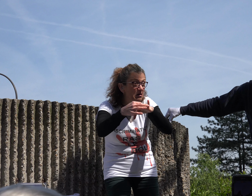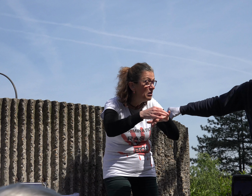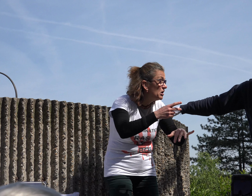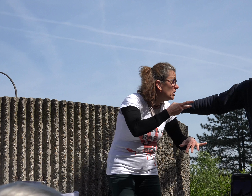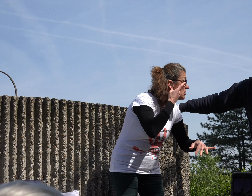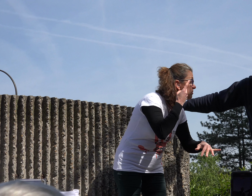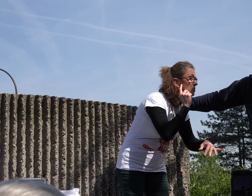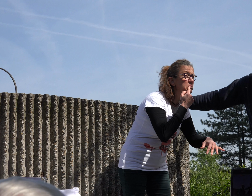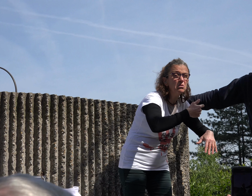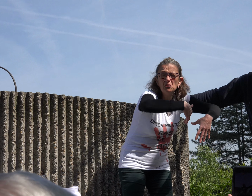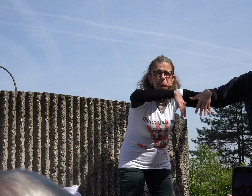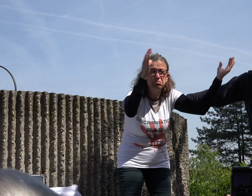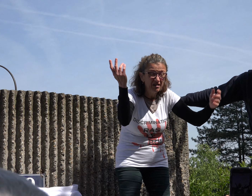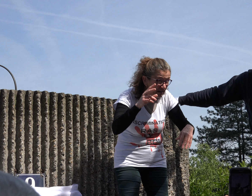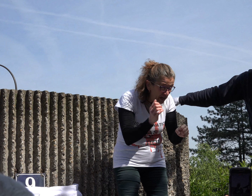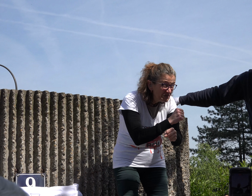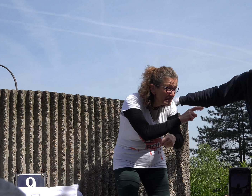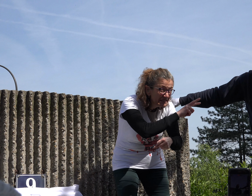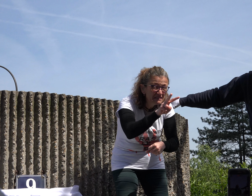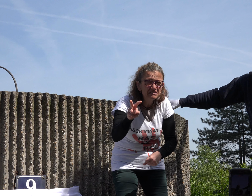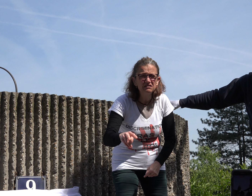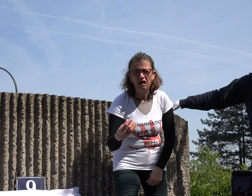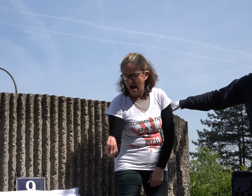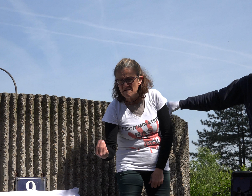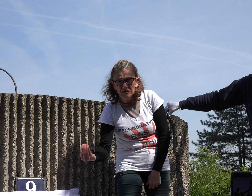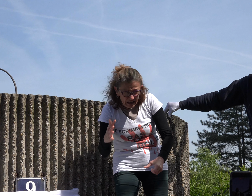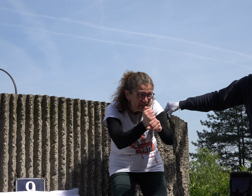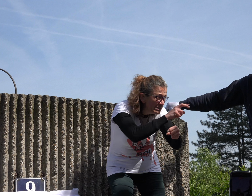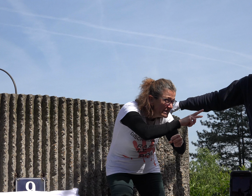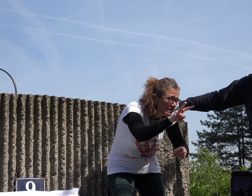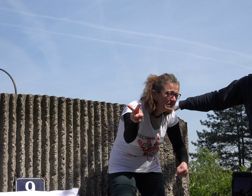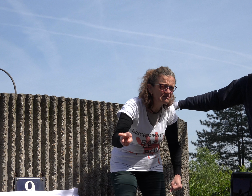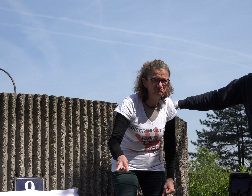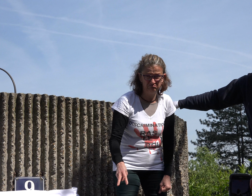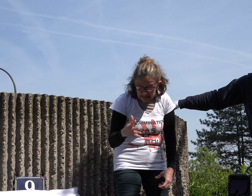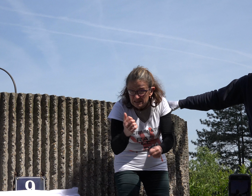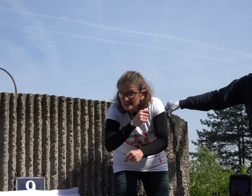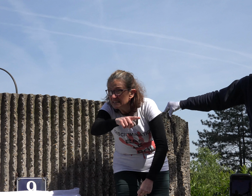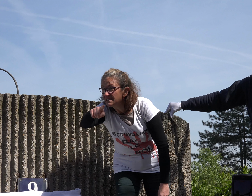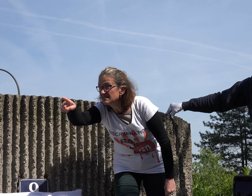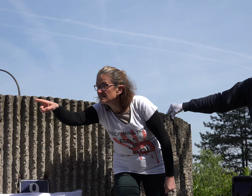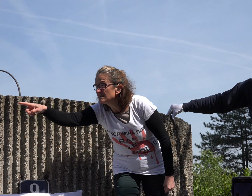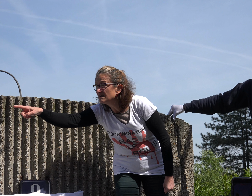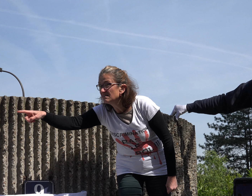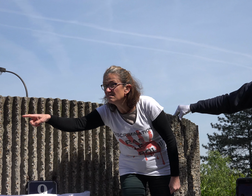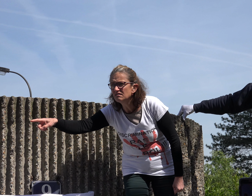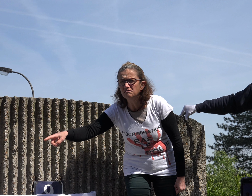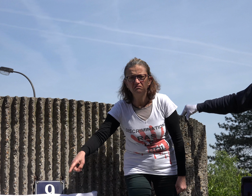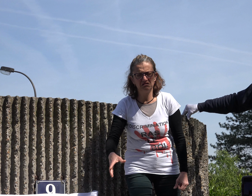ça vous convient? Entendant, sourd, si vous arrivez à vous lire, les enfants, est-ce qu'ils peuvent lire ce sous-titrage?